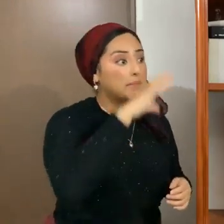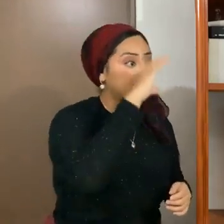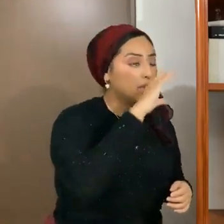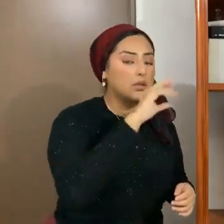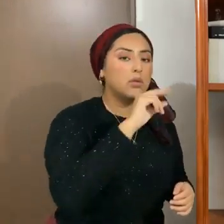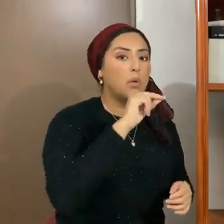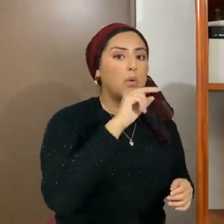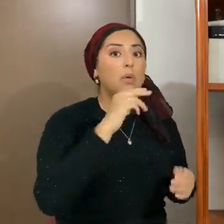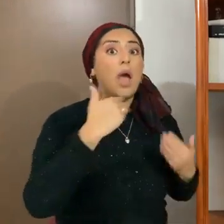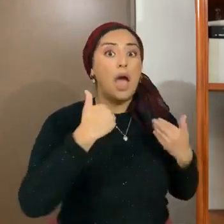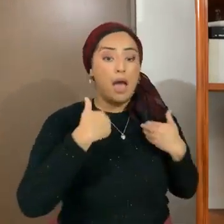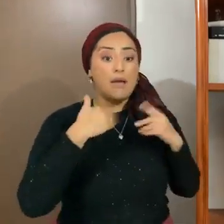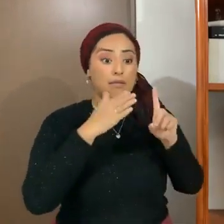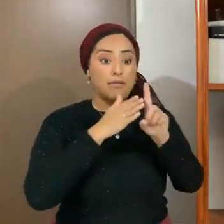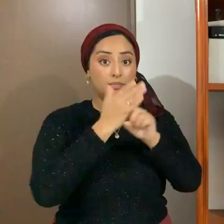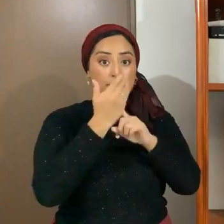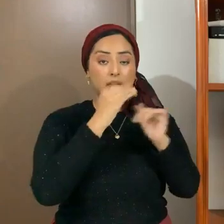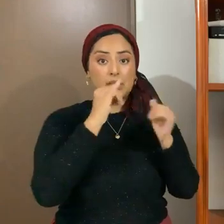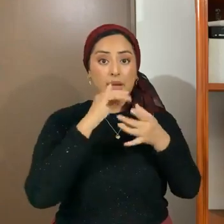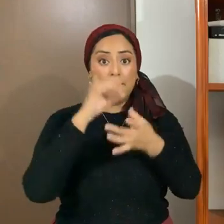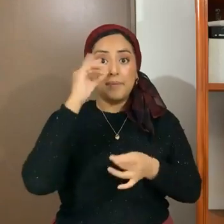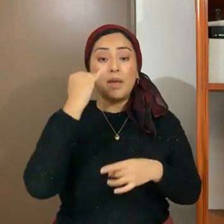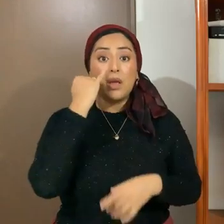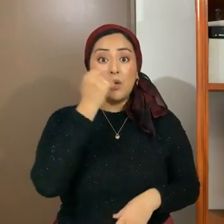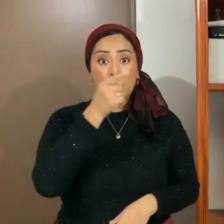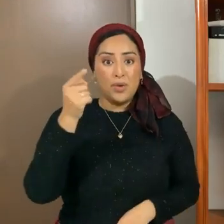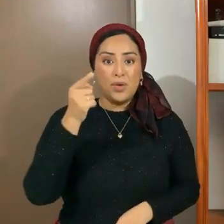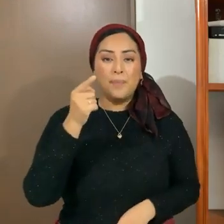relaciones con otra. No, hay adulterio espiritual. Si tú